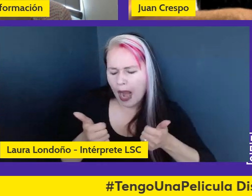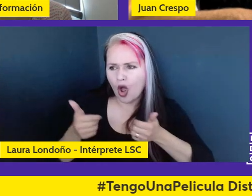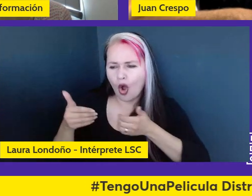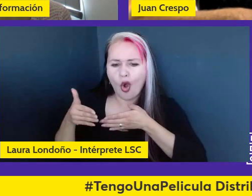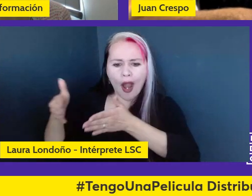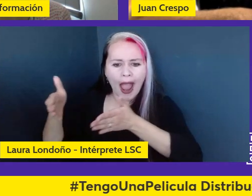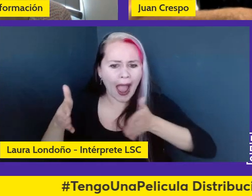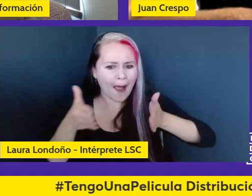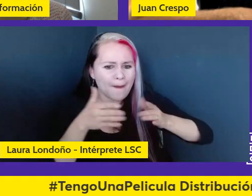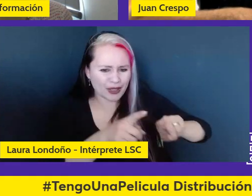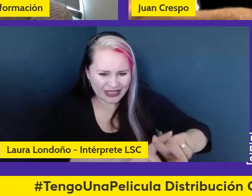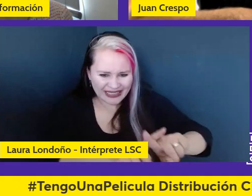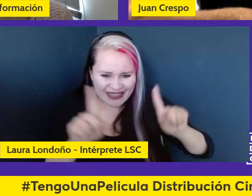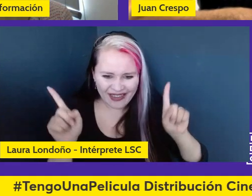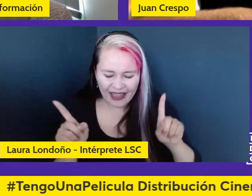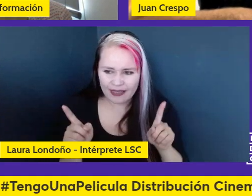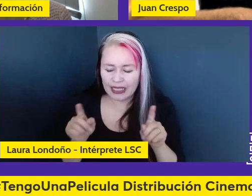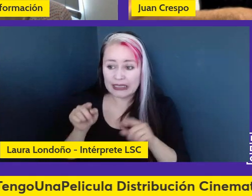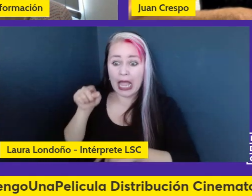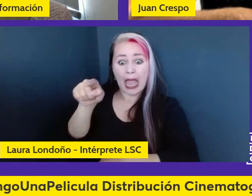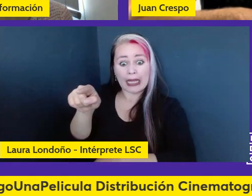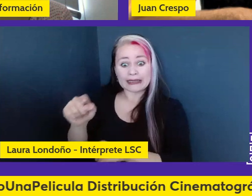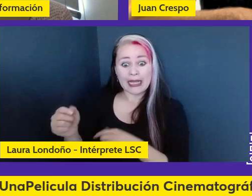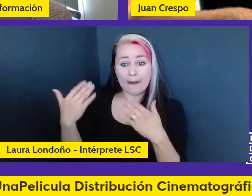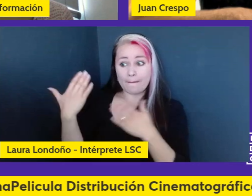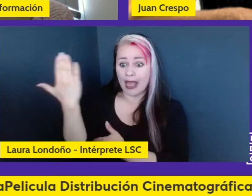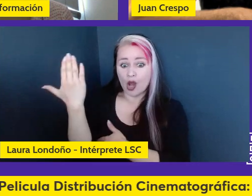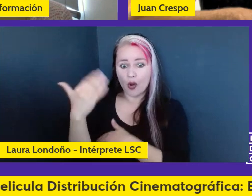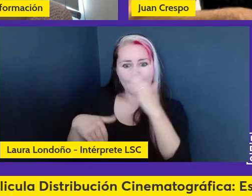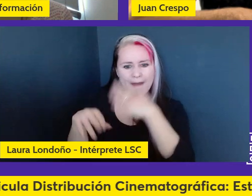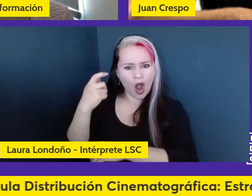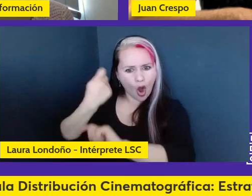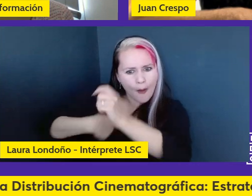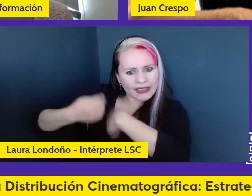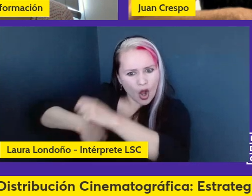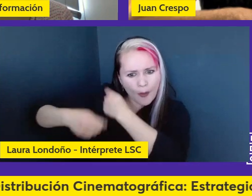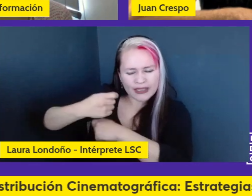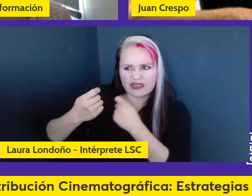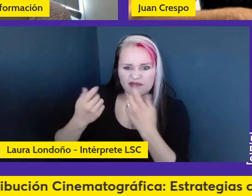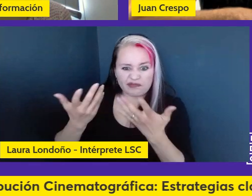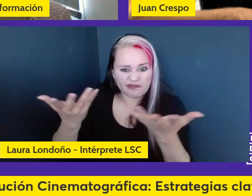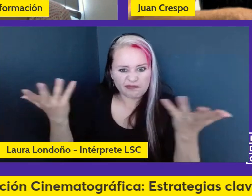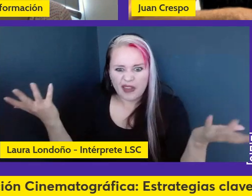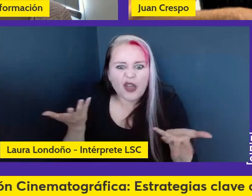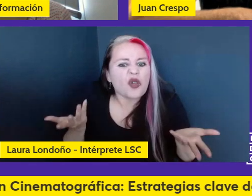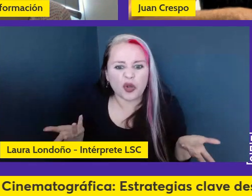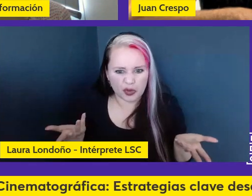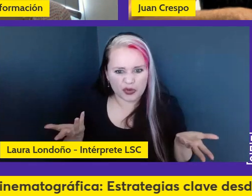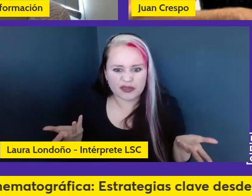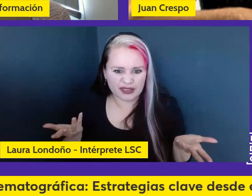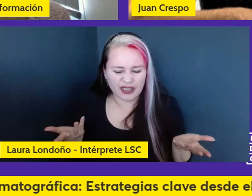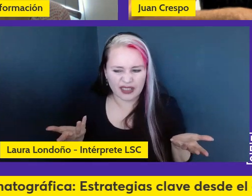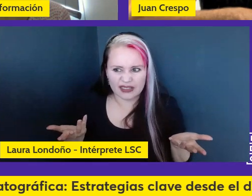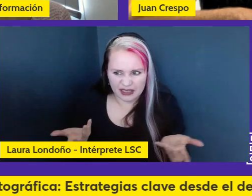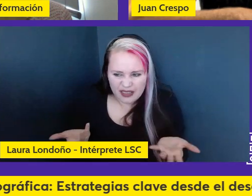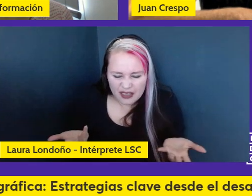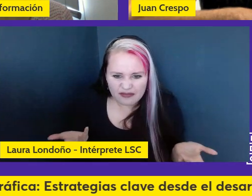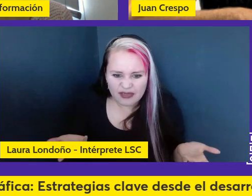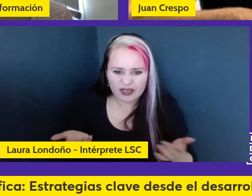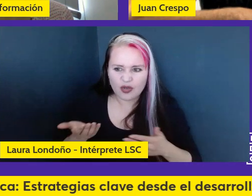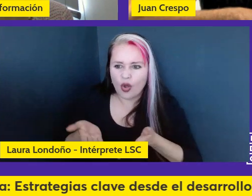diferentes, porque tú lo has dicho. Si tenemos una película más comercial, ¿a dónde la llevarías? Digamos, en un caso